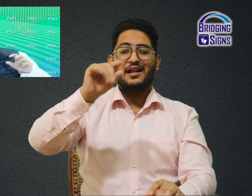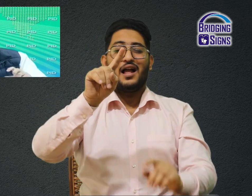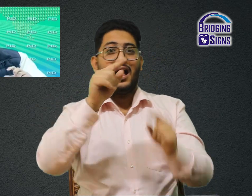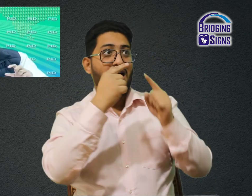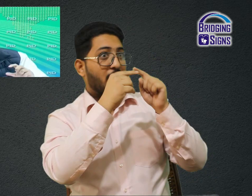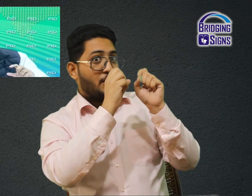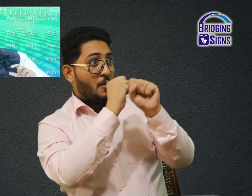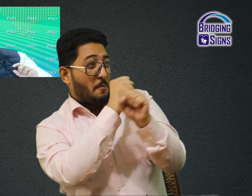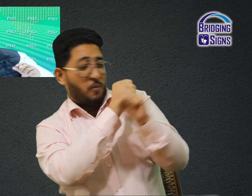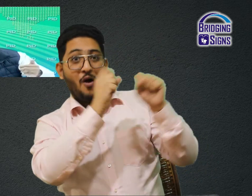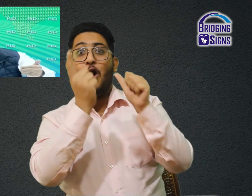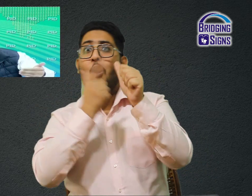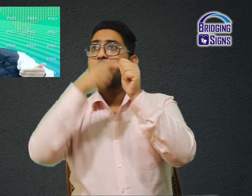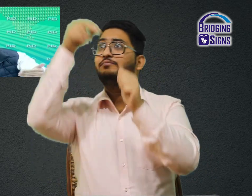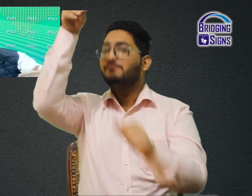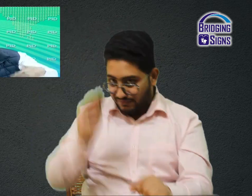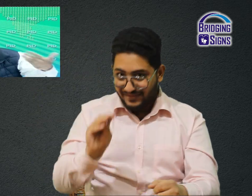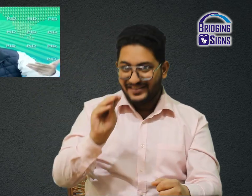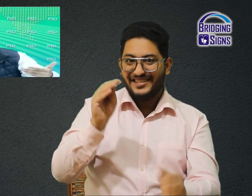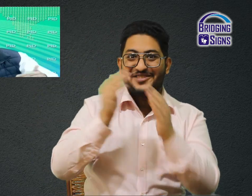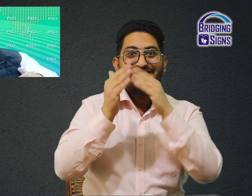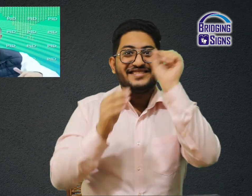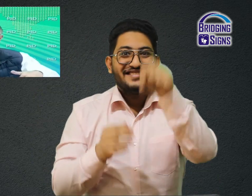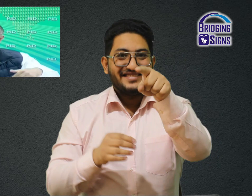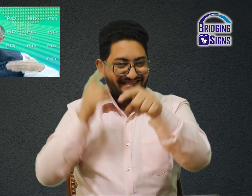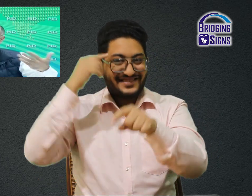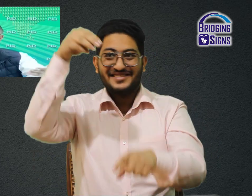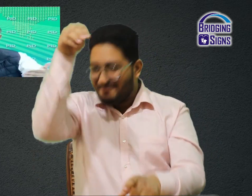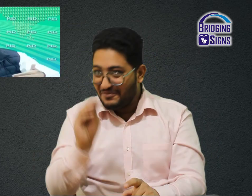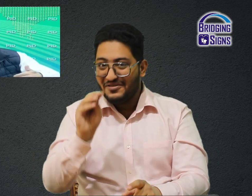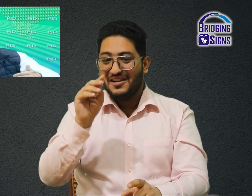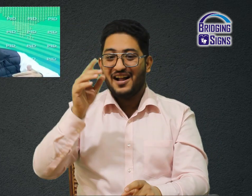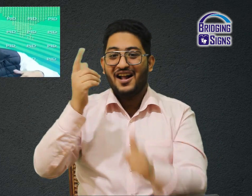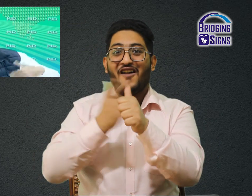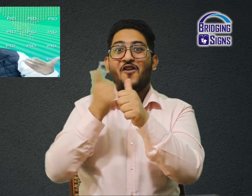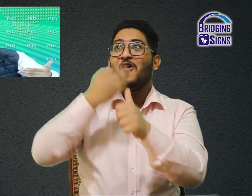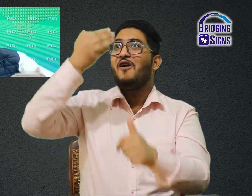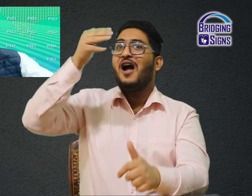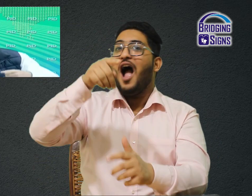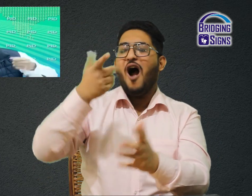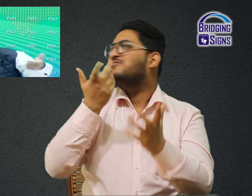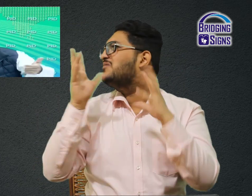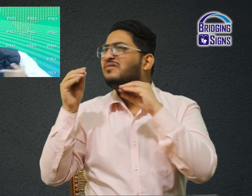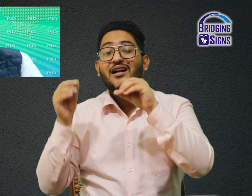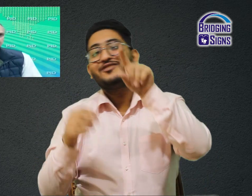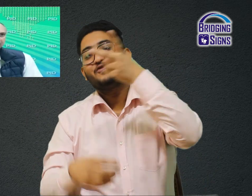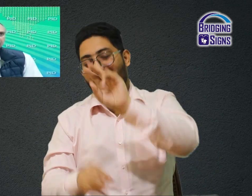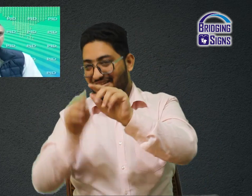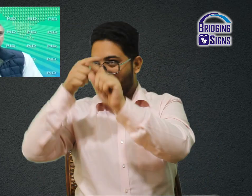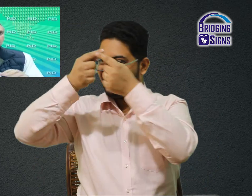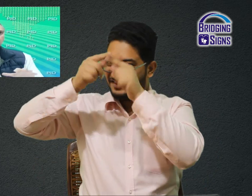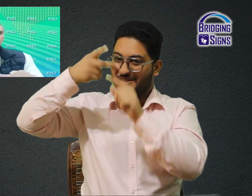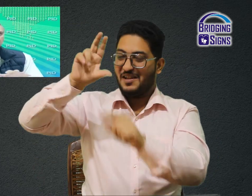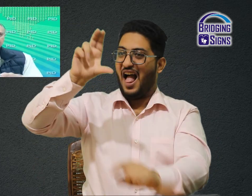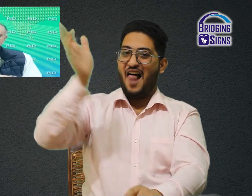फ्यूज़ में ओवरलोडिंग होती है तो वो खुद ब खुद फ्यूज़ जो है वो उड़ जाता है या ब्रेकेट या ब्रेकर जो है वो उड़ जाता है, उसको रीसेट करना